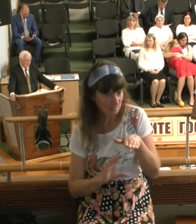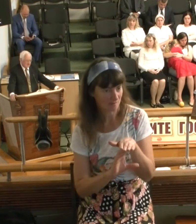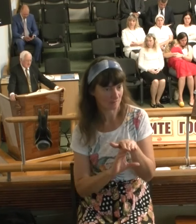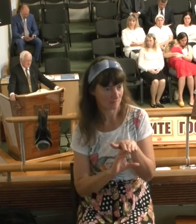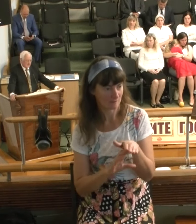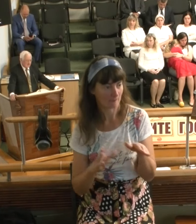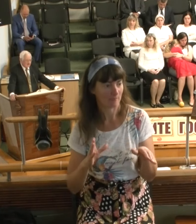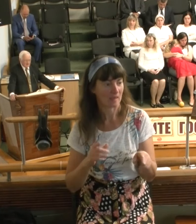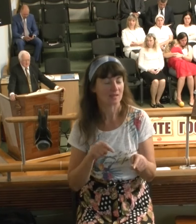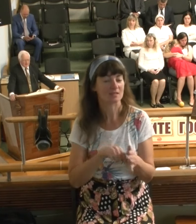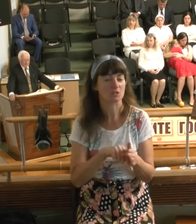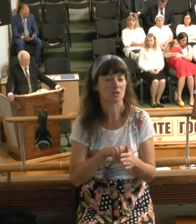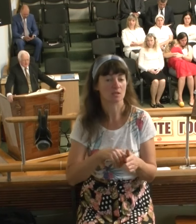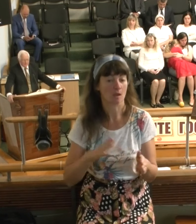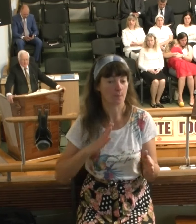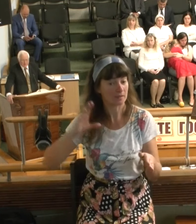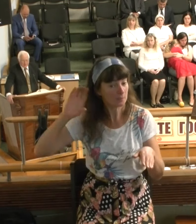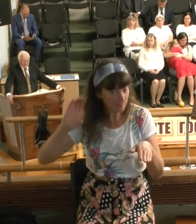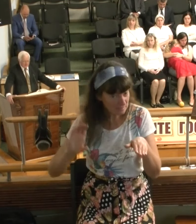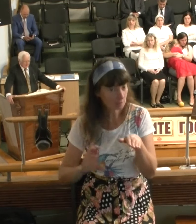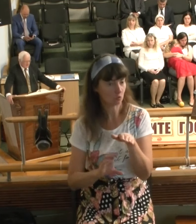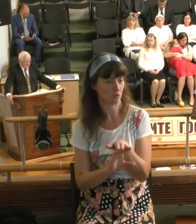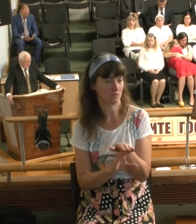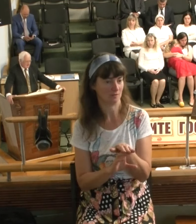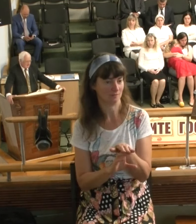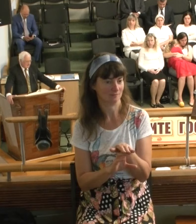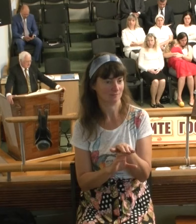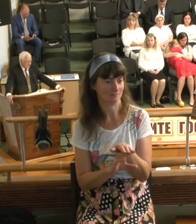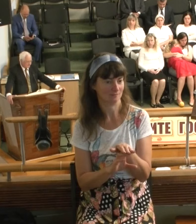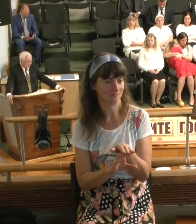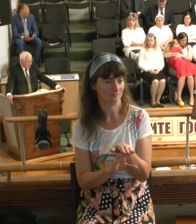послушен. А как у нас, друзья, с послушанием?